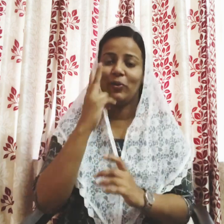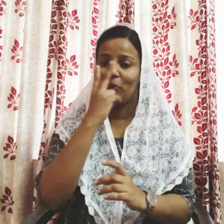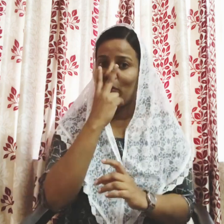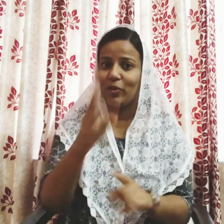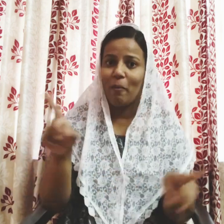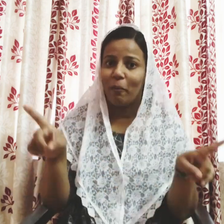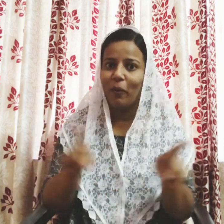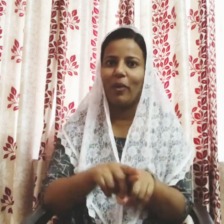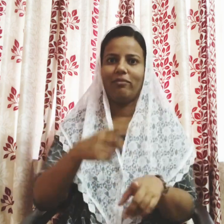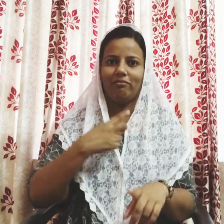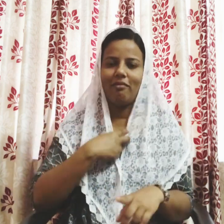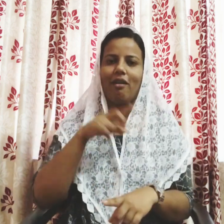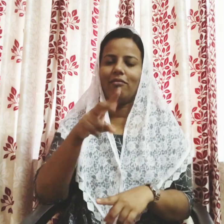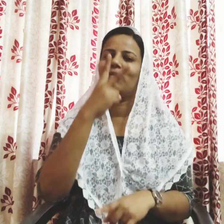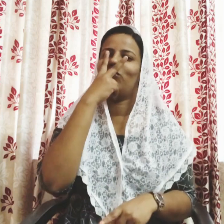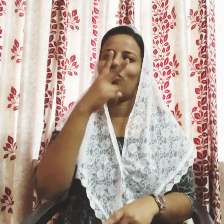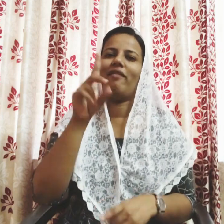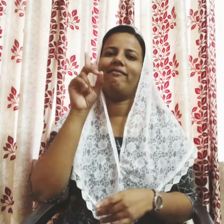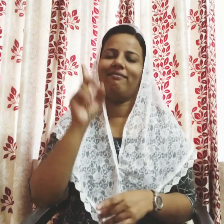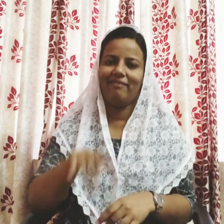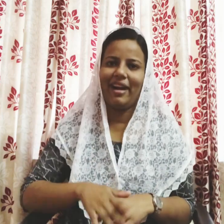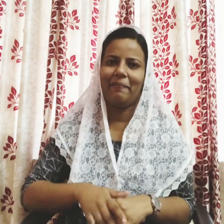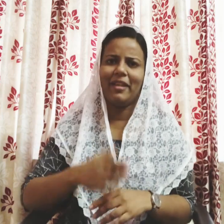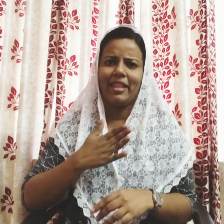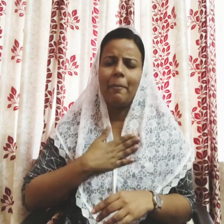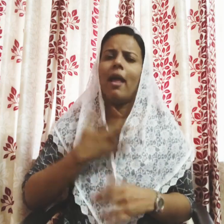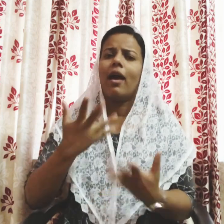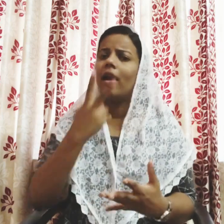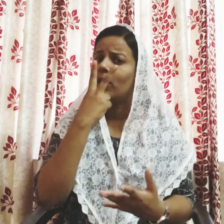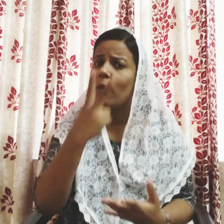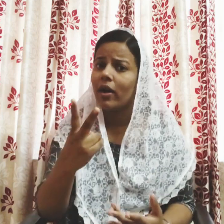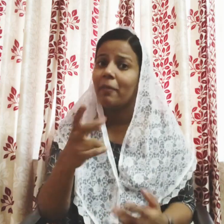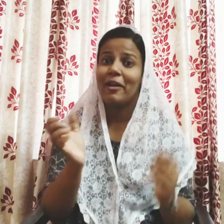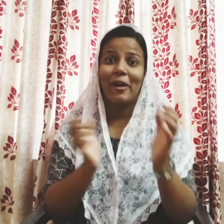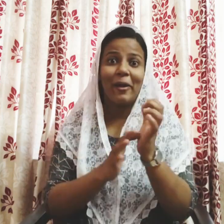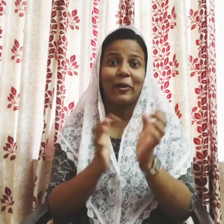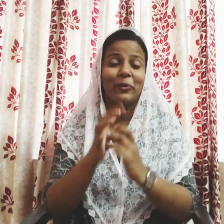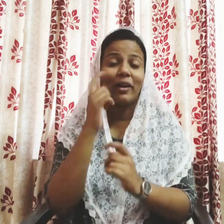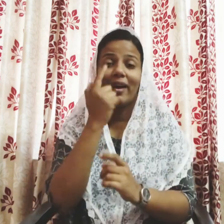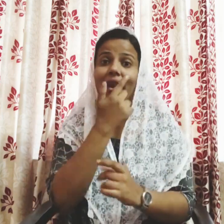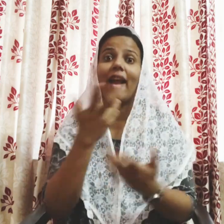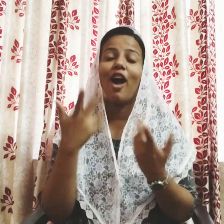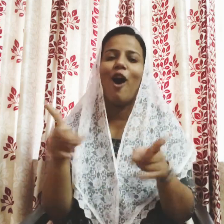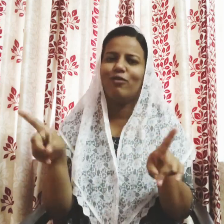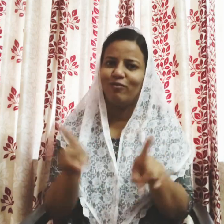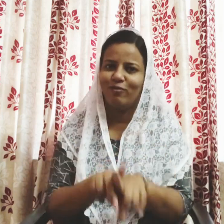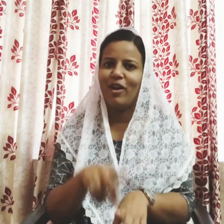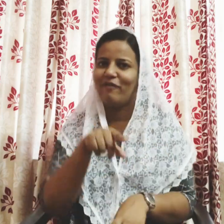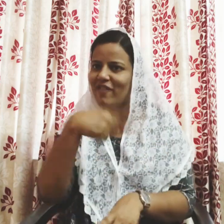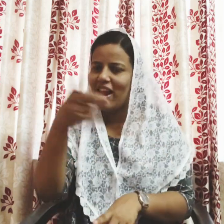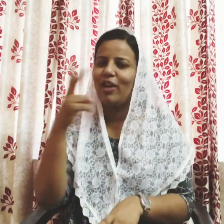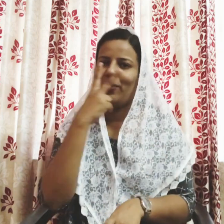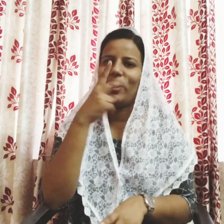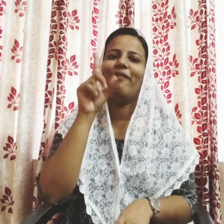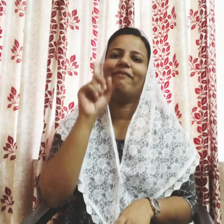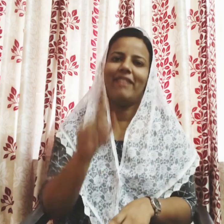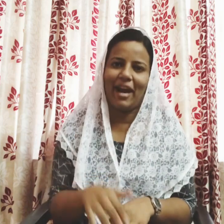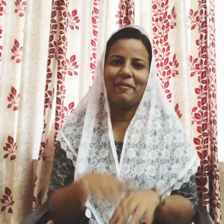കണ്ണുകൊണ്ട് കണ്ടാട്ടെ. നമ്മൾ ദൈവമക്കളാണ്. അപ്പം നമ്മൾ ഏത് കണ്ണുകൊണ്ട് കാണണം, ദൈവത്തിൻ്റെ കണ്ണുകൊണ്ട് വേണം നമ്മൾ മറ്റുള്ളവരെ കാണുവാൻ. കേട്ടോ,